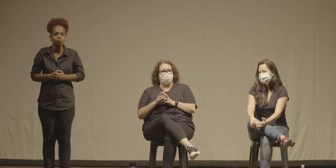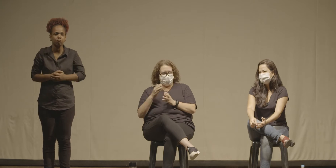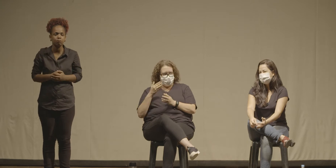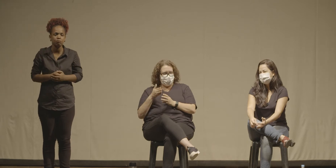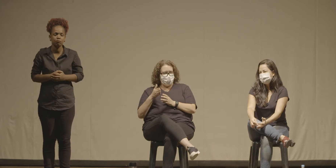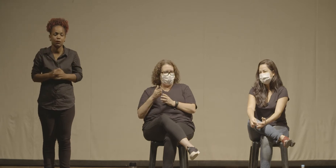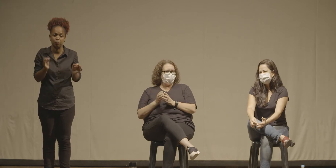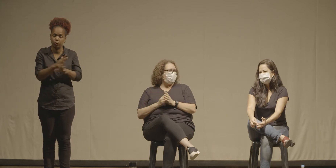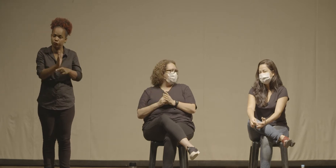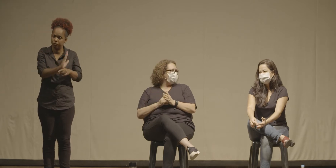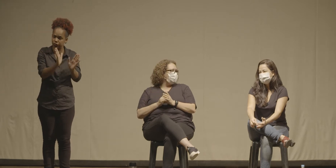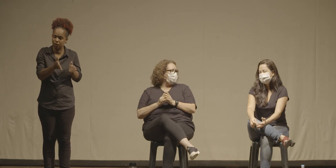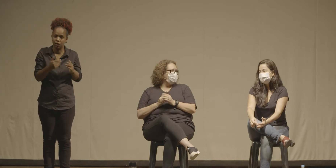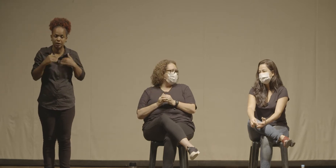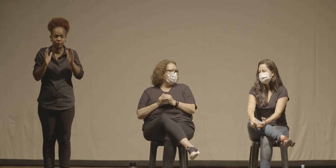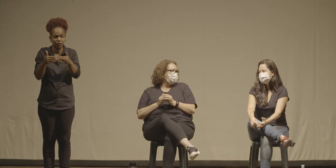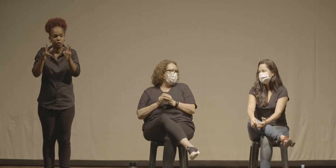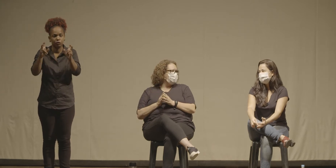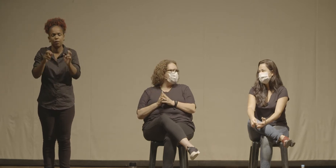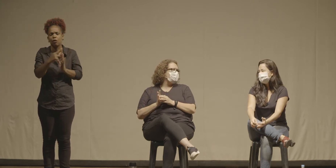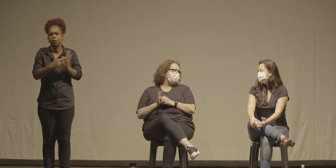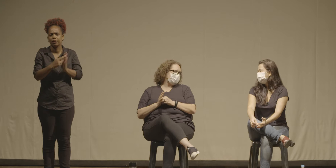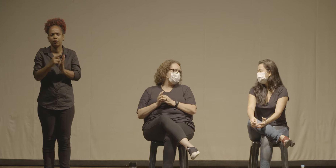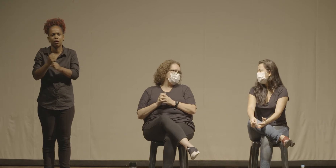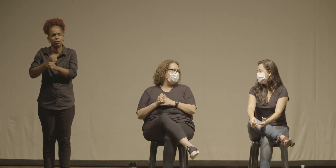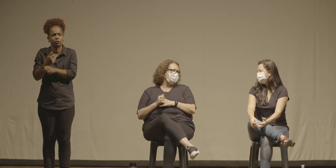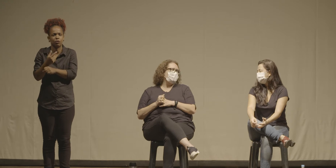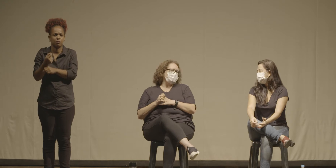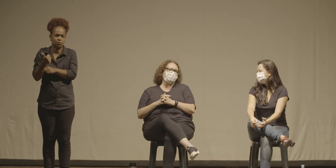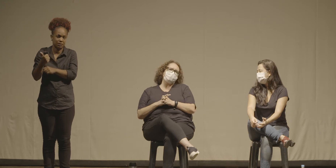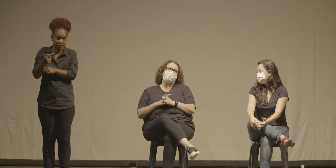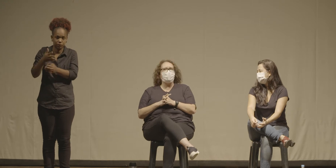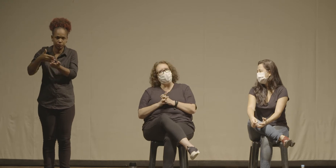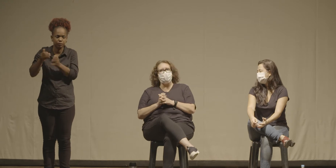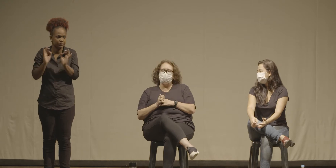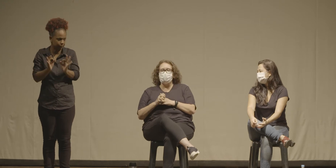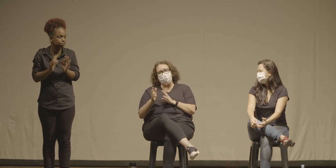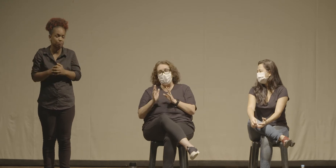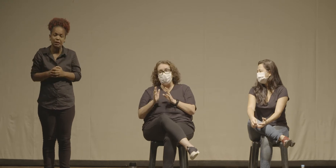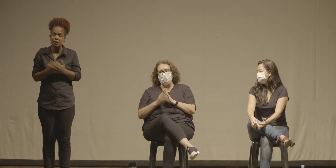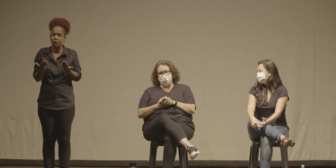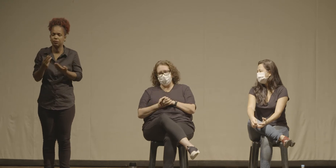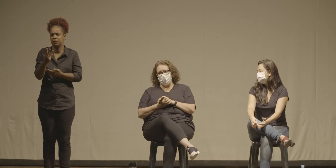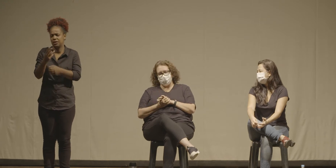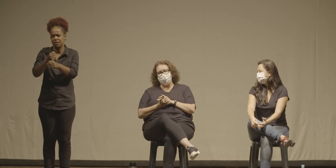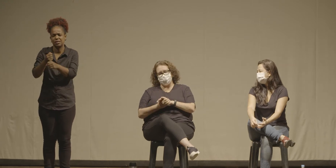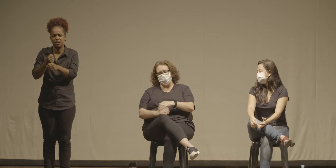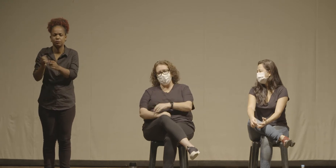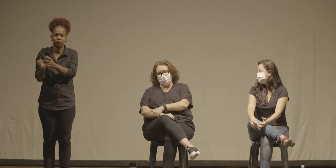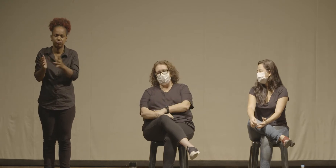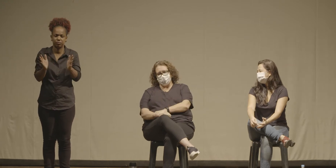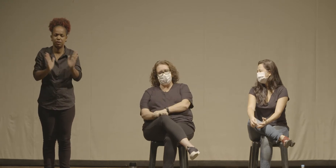Agora, especificamente sobre roteiro, foi 2017, né? 2017 a 2020, 3 anos aí.